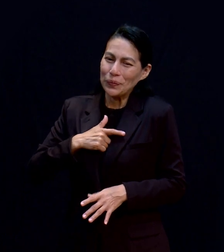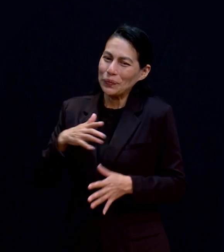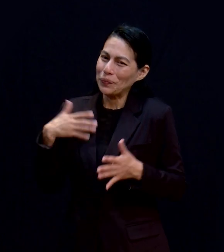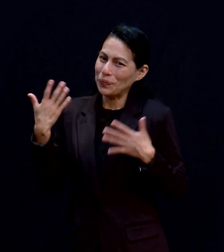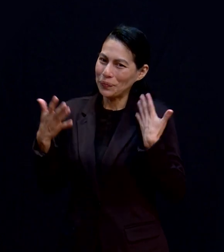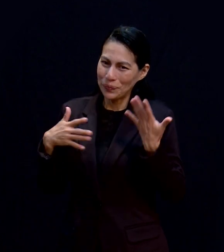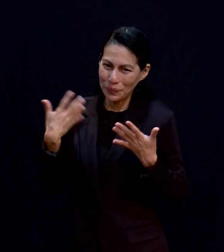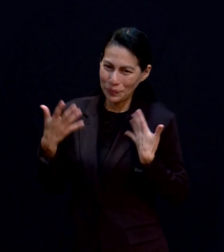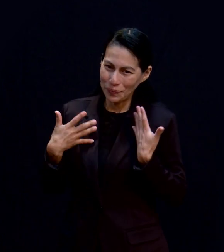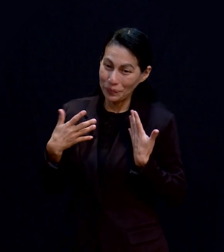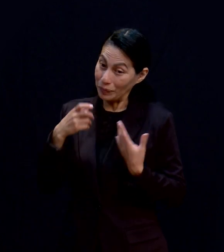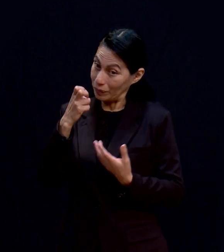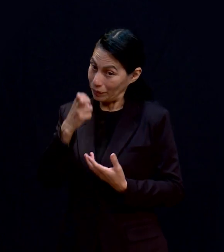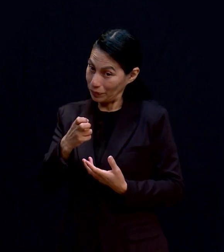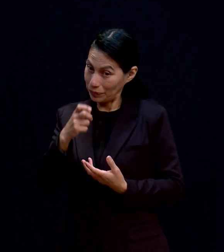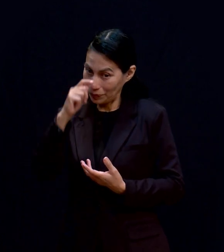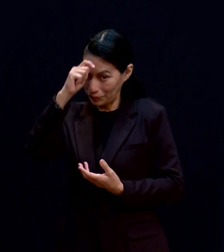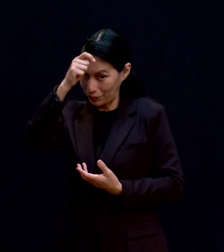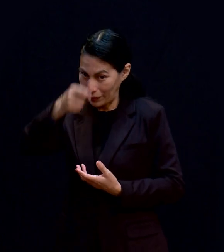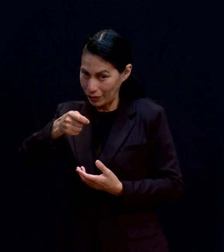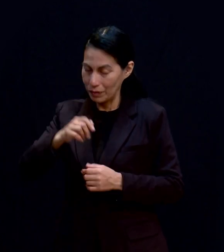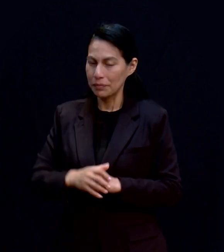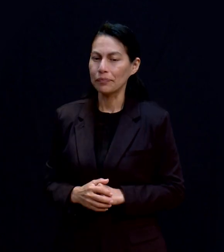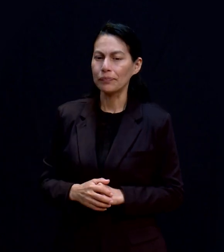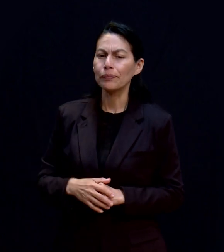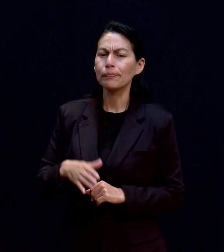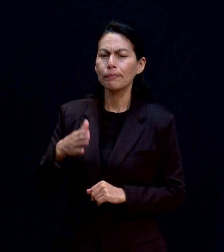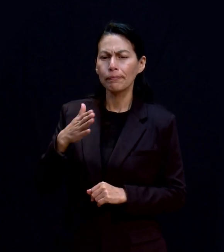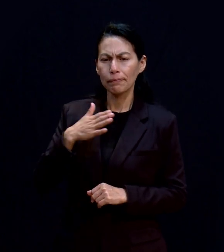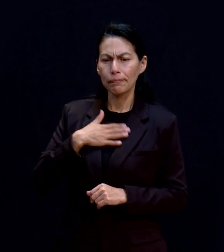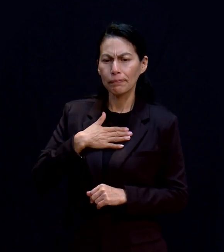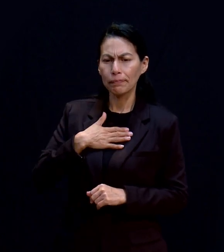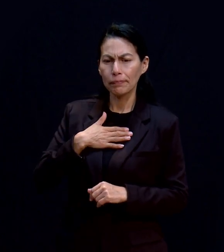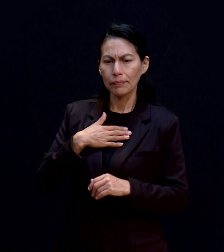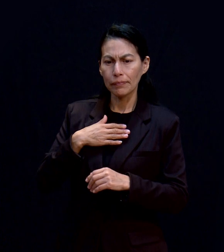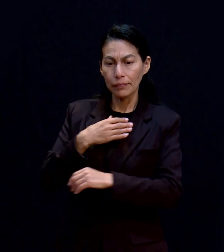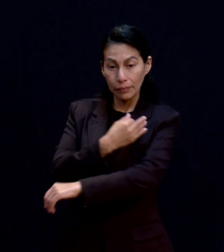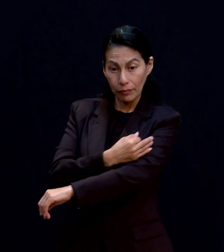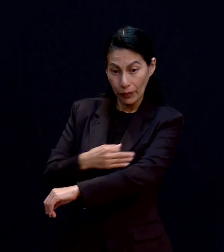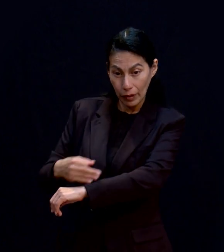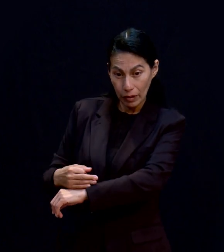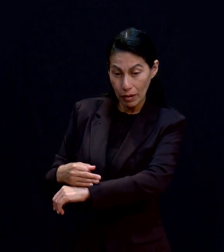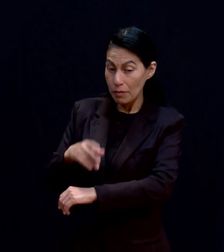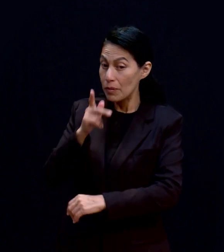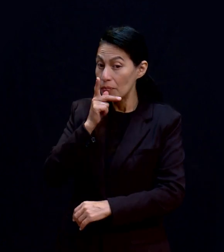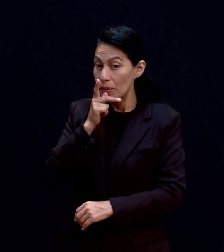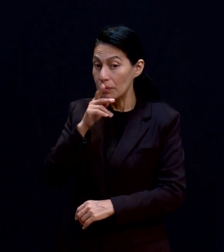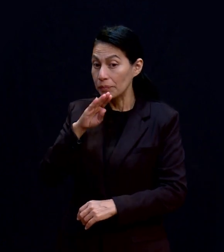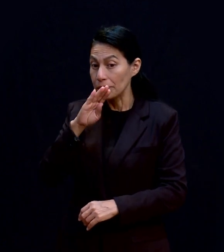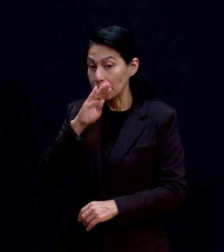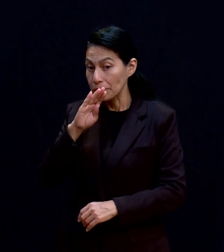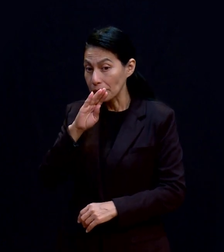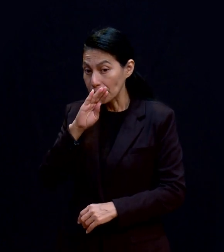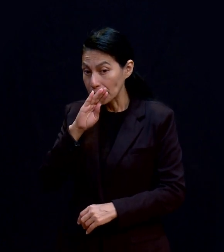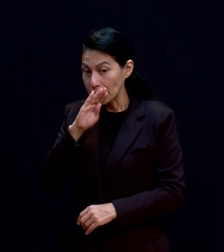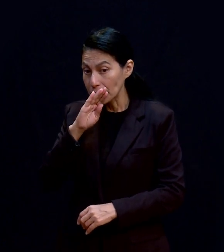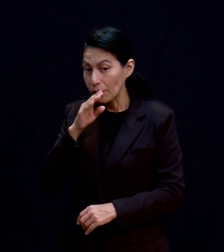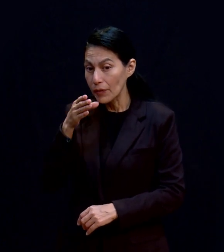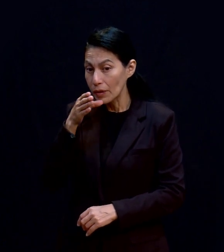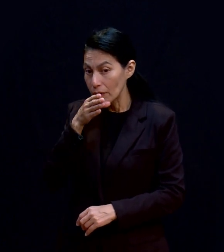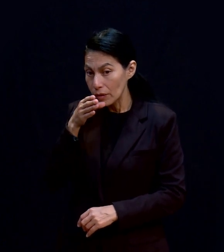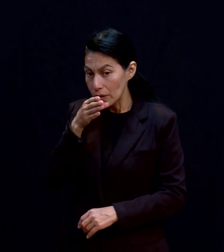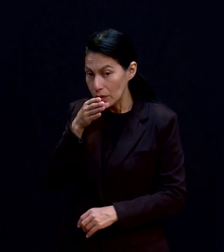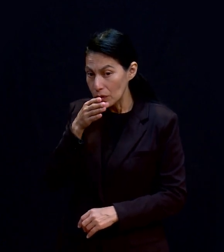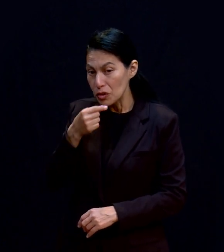de esa bendición yo crecí en un hogar cristiano mis padres no